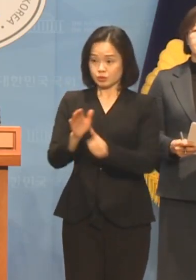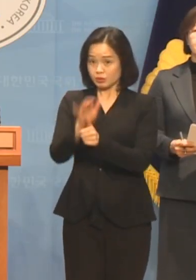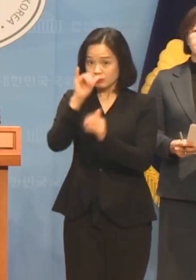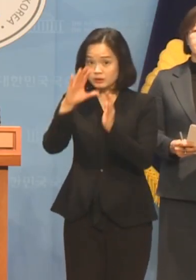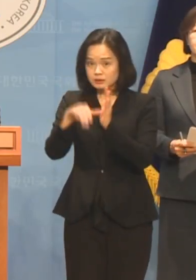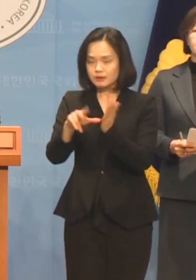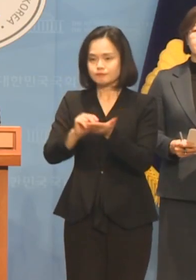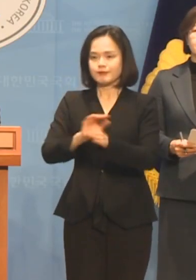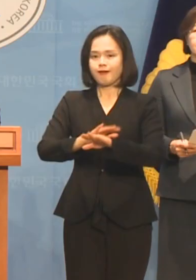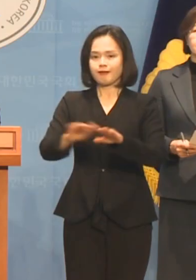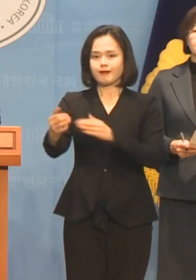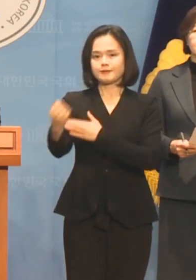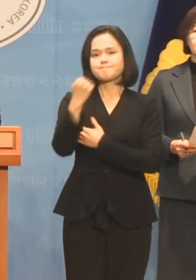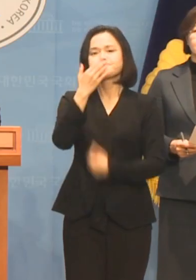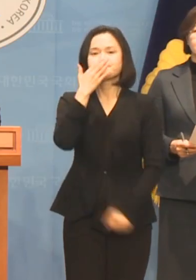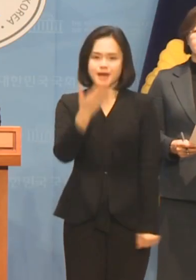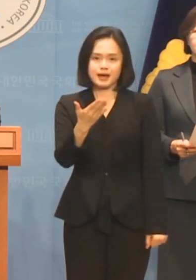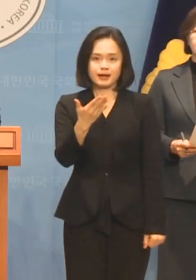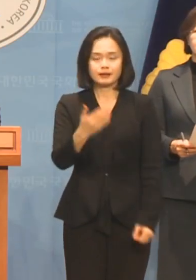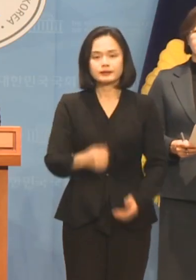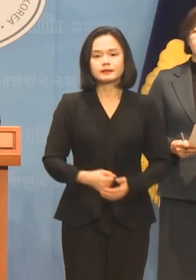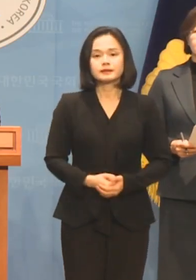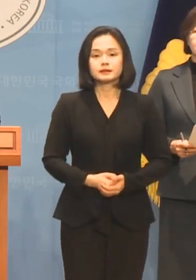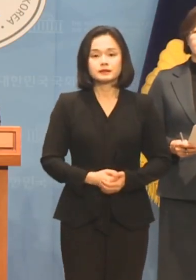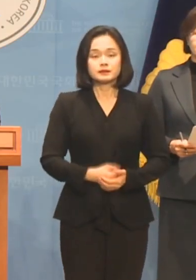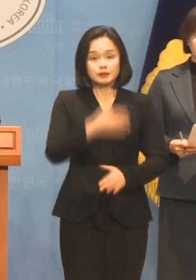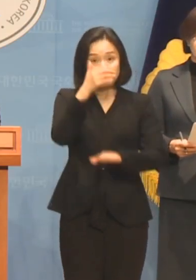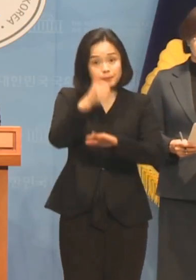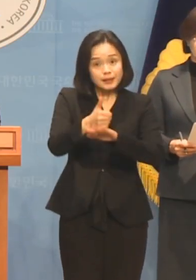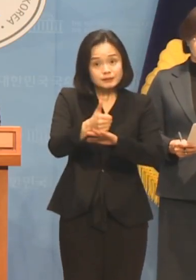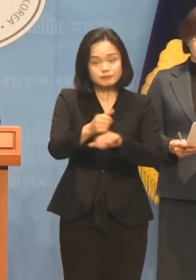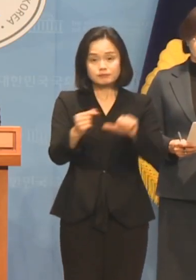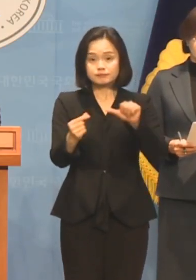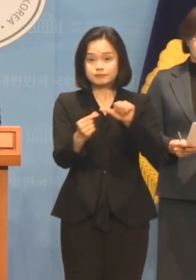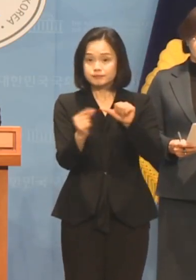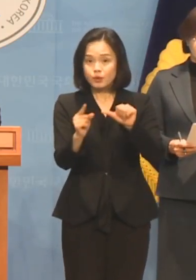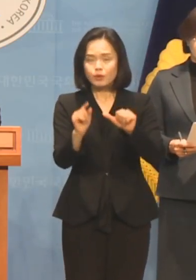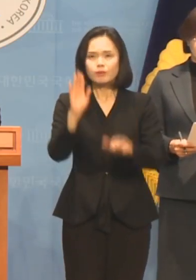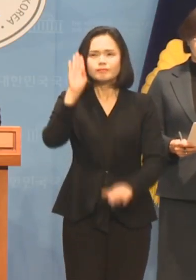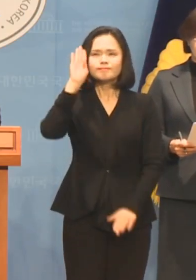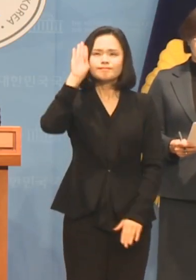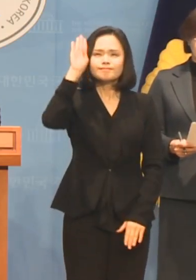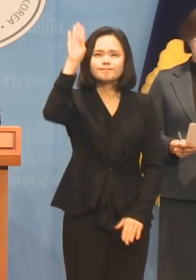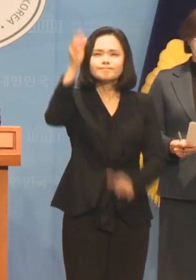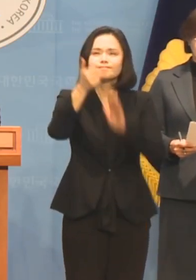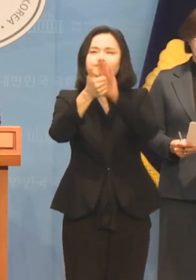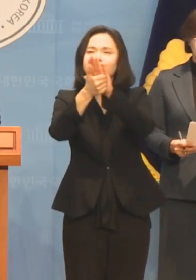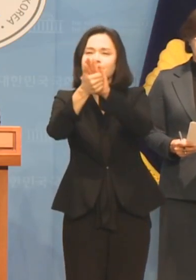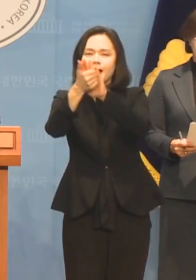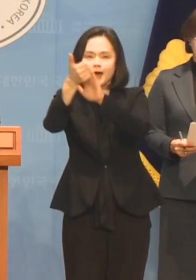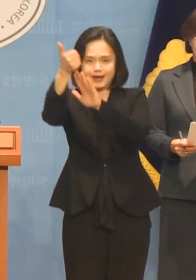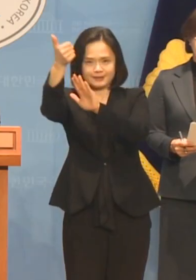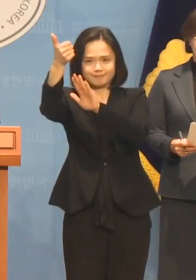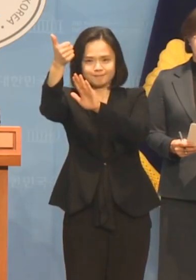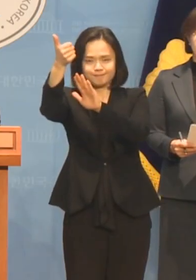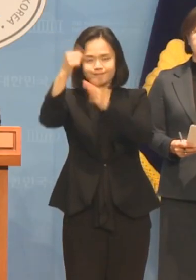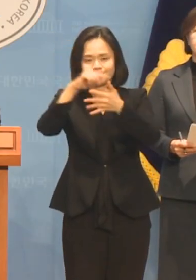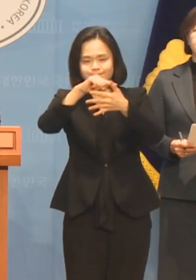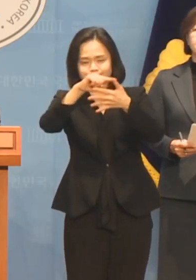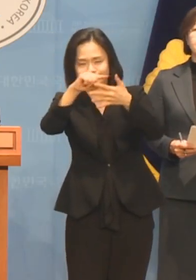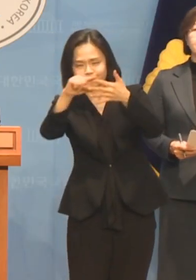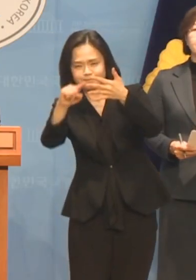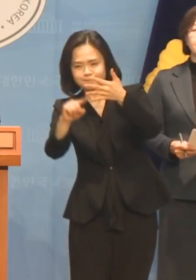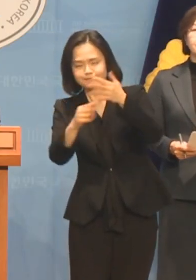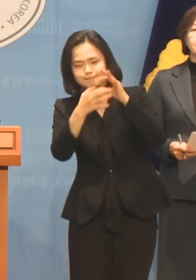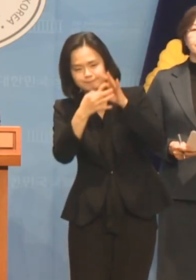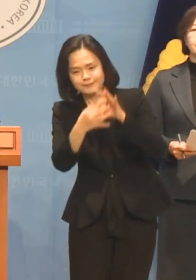수 있습니다. 그러면 마지막 요소인 미래에 대한 희망으로 이어질 수 있습니다. 이러한